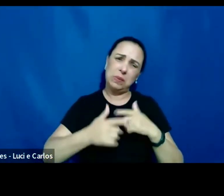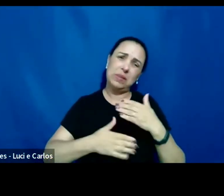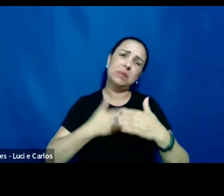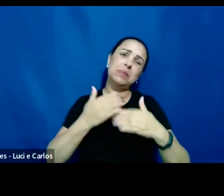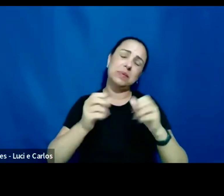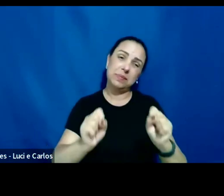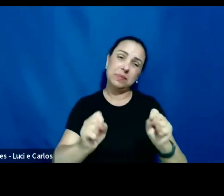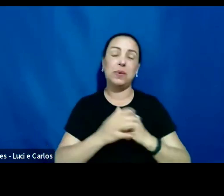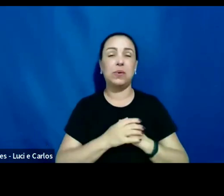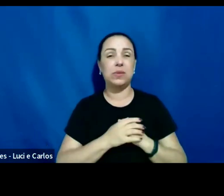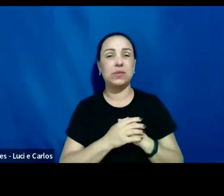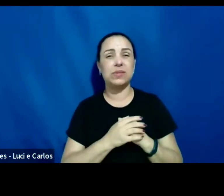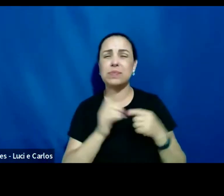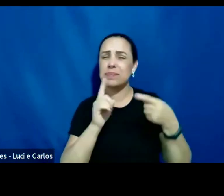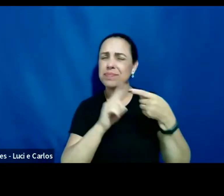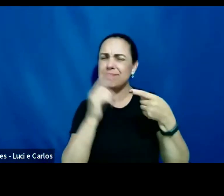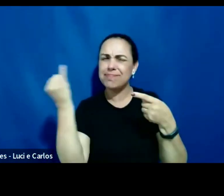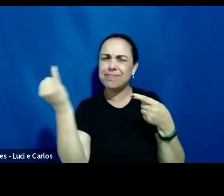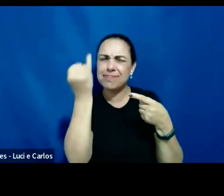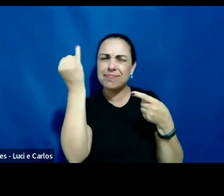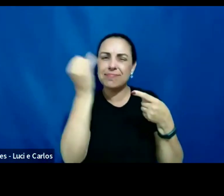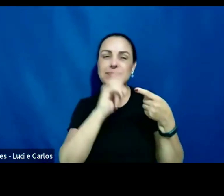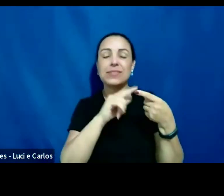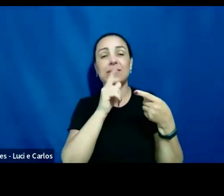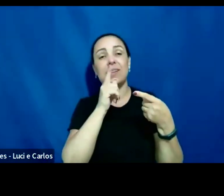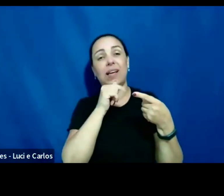Fundamental. Só que as pessoas às vezes não ligam para isso,